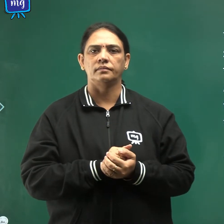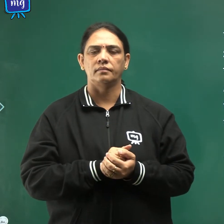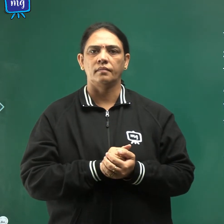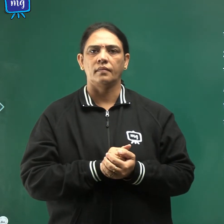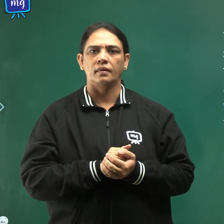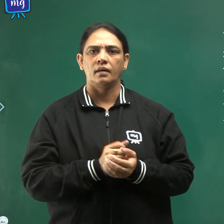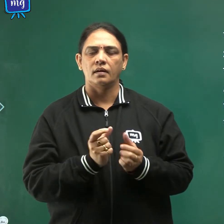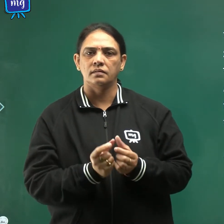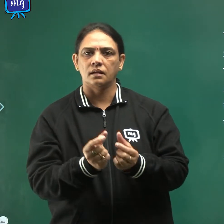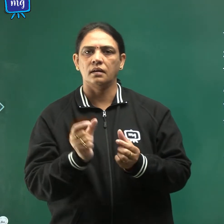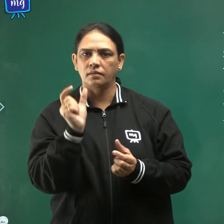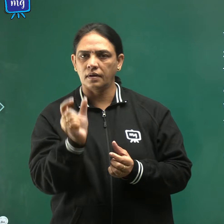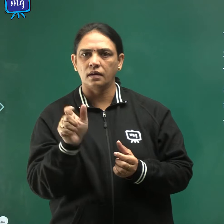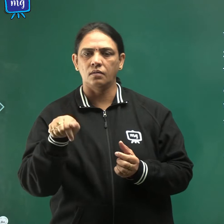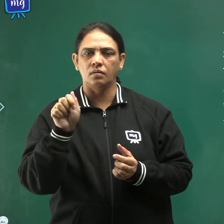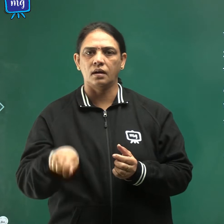संगत वर्ग हो जाएगा